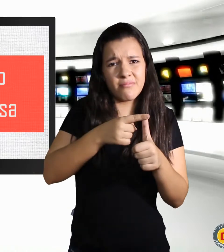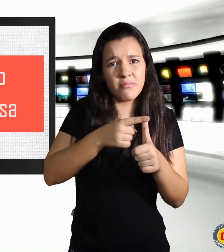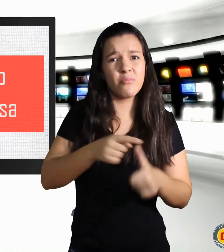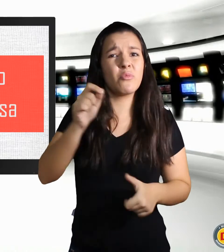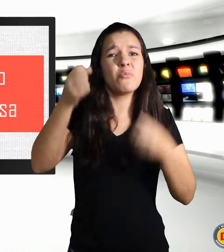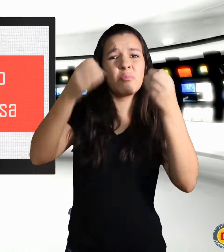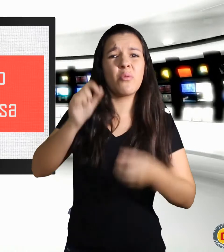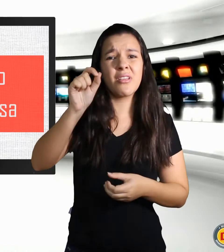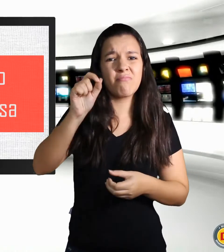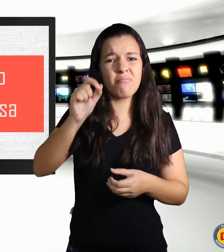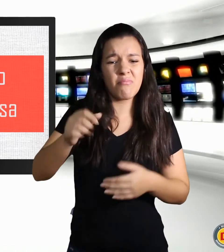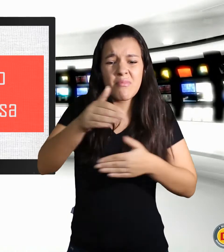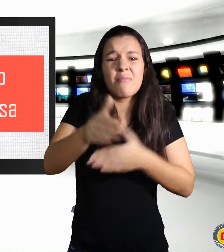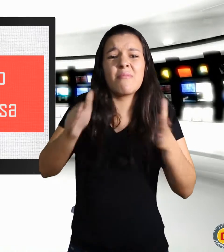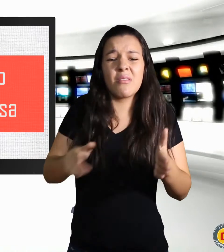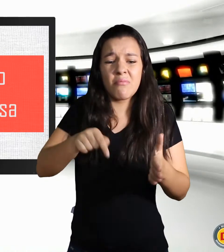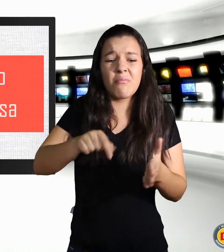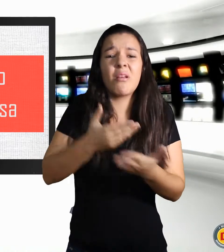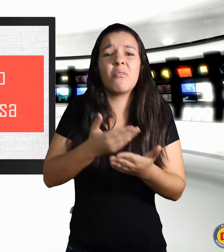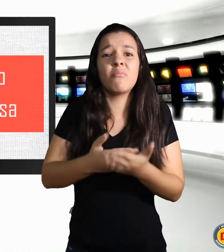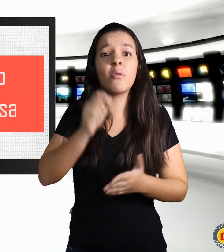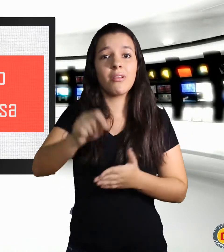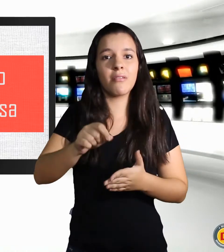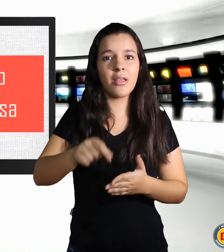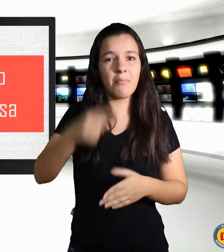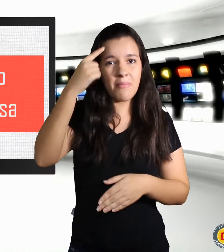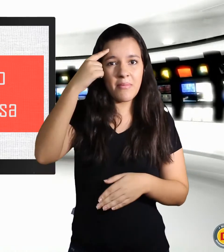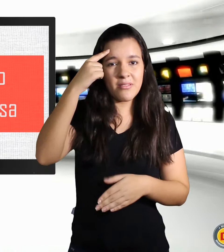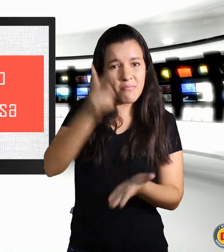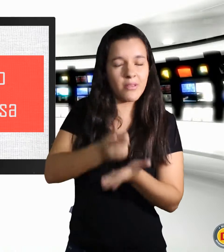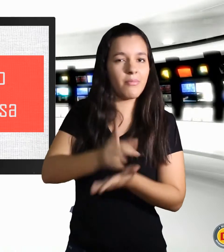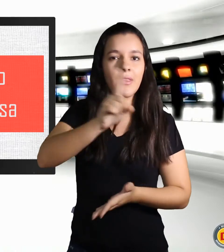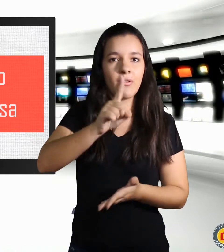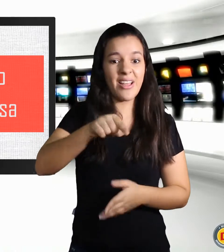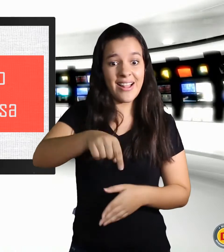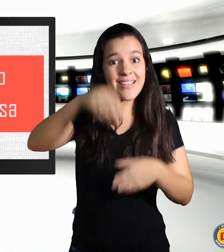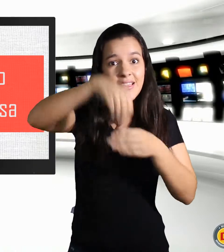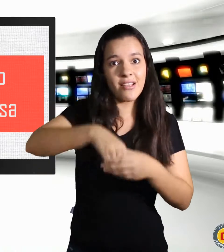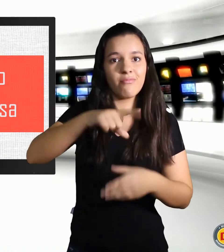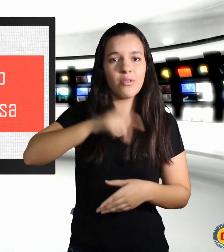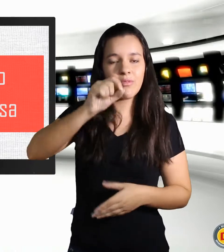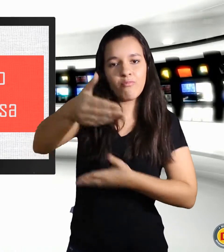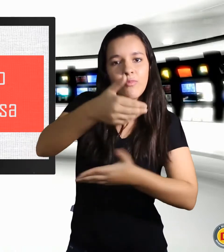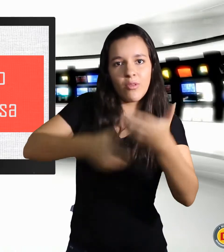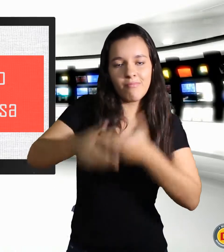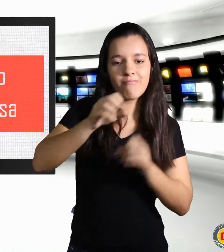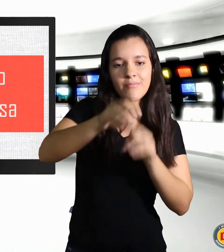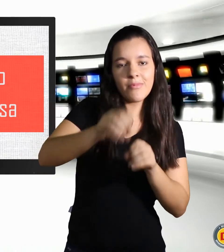Primeiramente, conceituaremos espaço físico de sala de aula, aquele em que se desenvolve toda a relação ensino e aprendizagem.